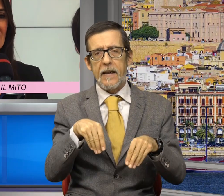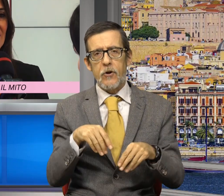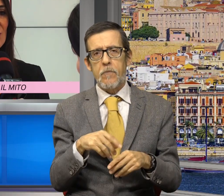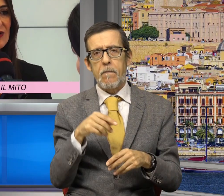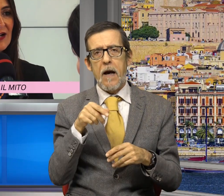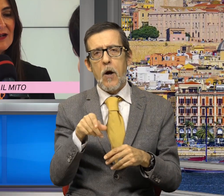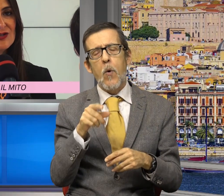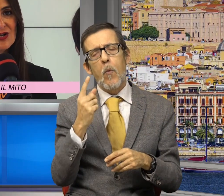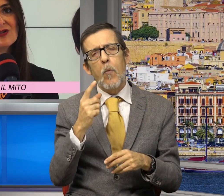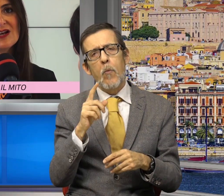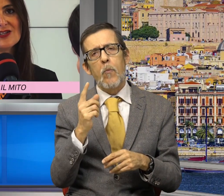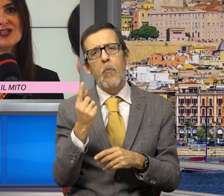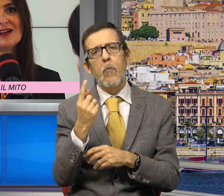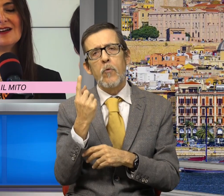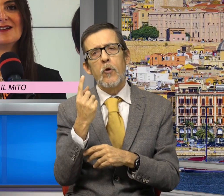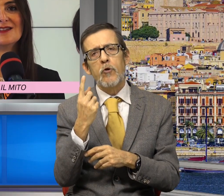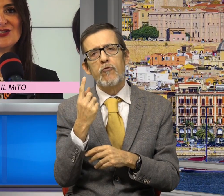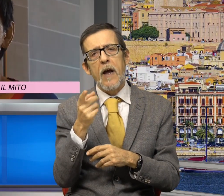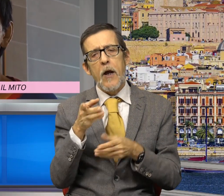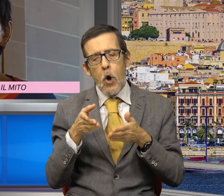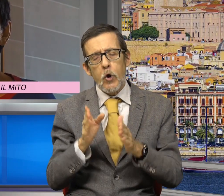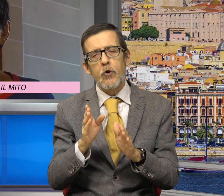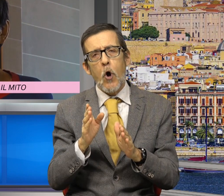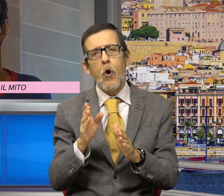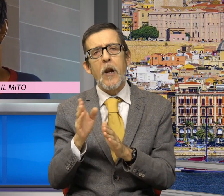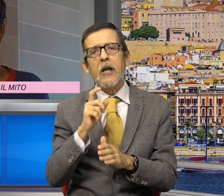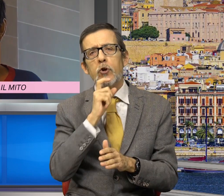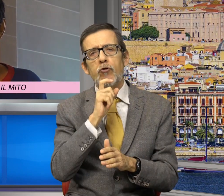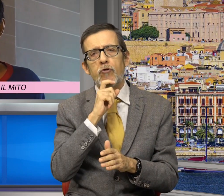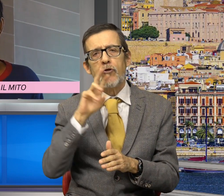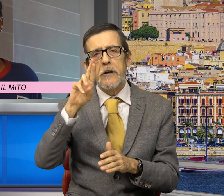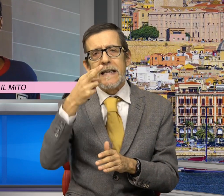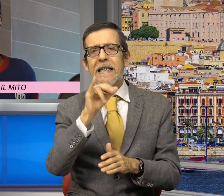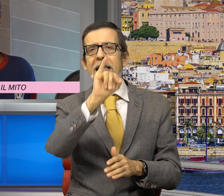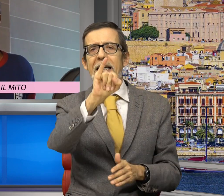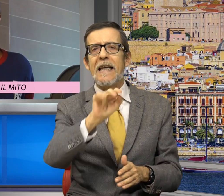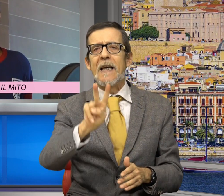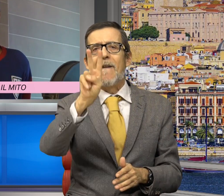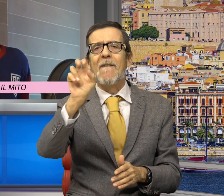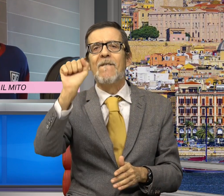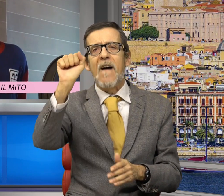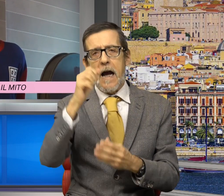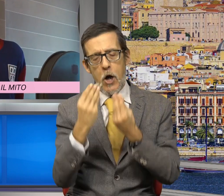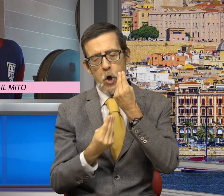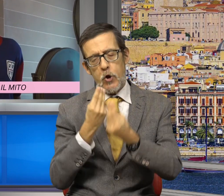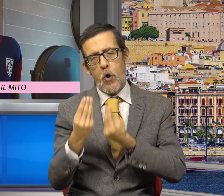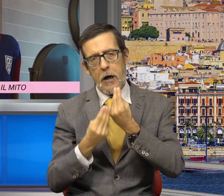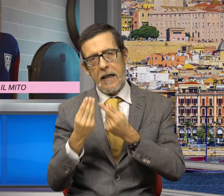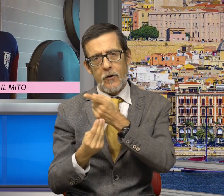particolare, che è quello del giorno della nascita di Gigi Riva. Abbiamo anche la statua in cera del grande eroe e poi insomma